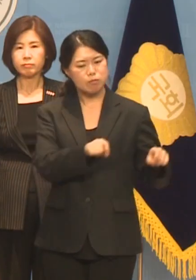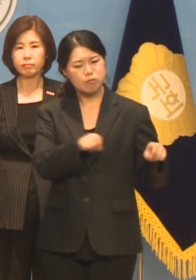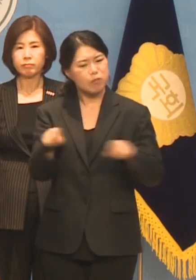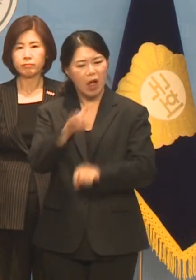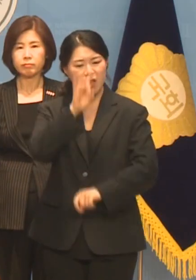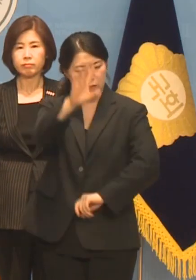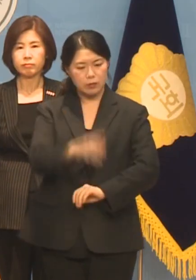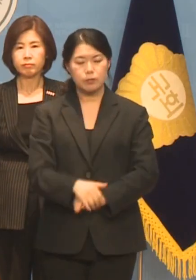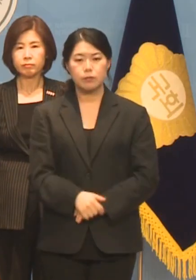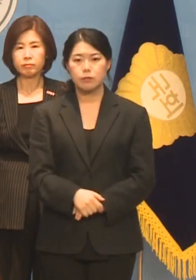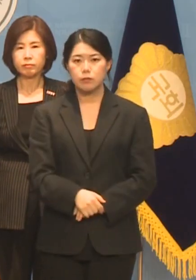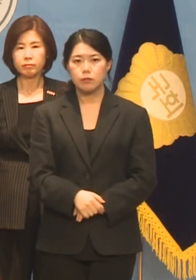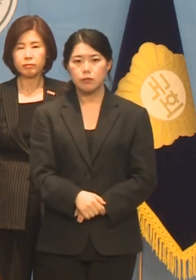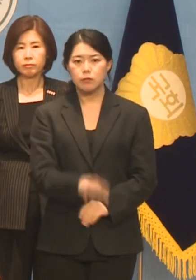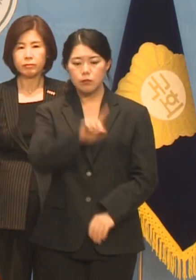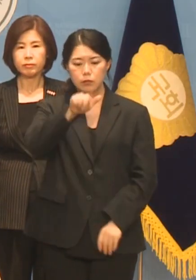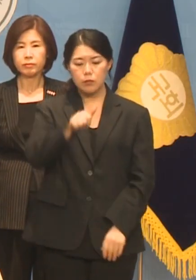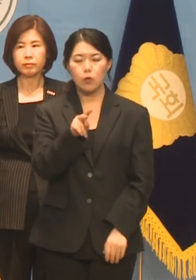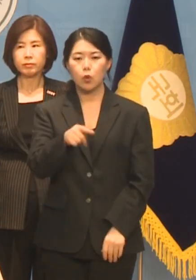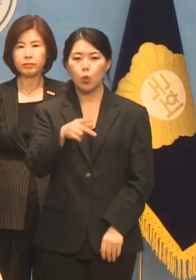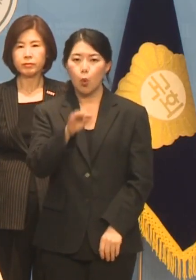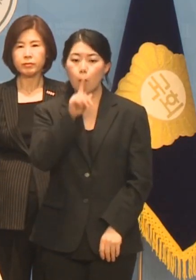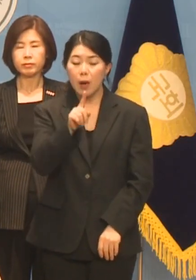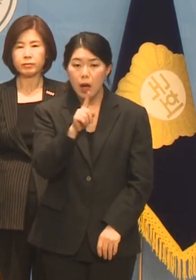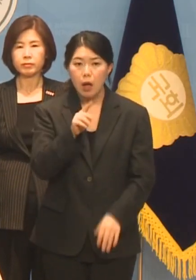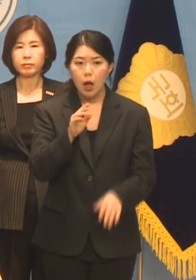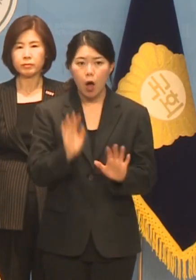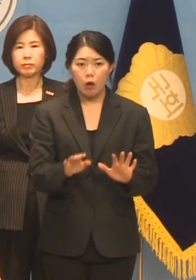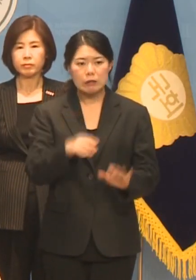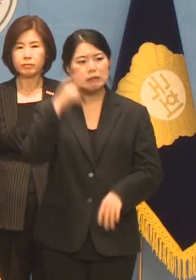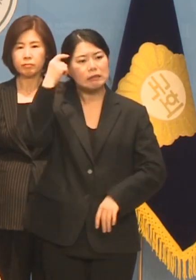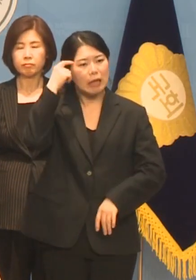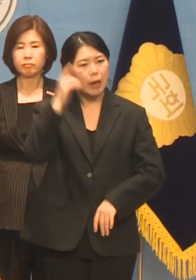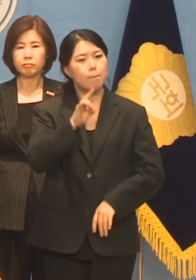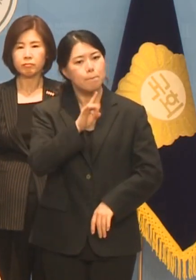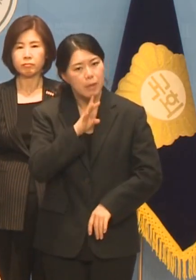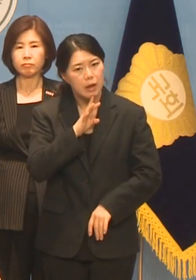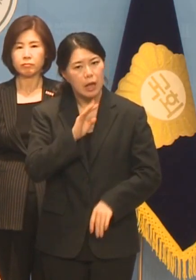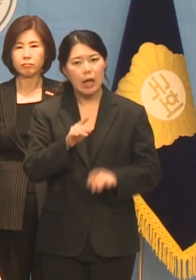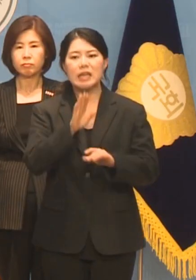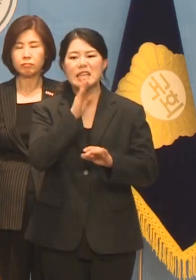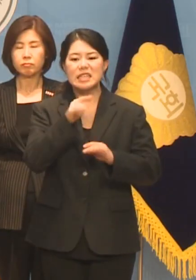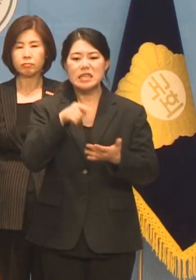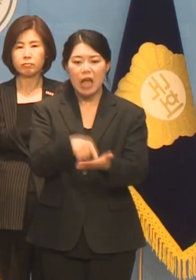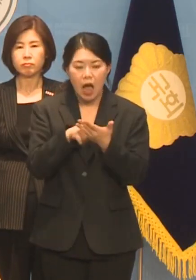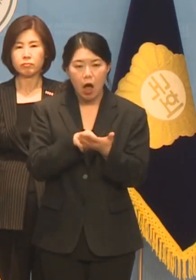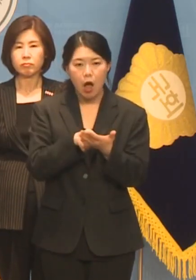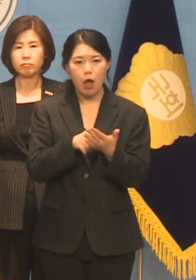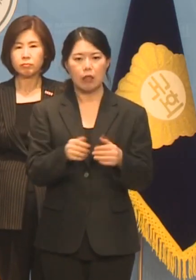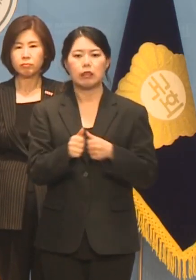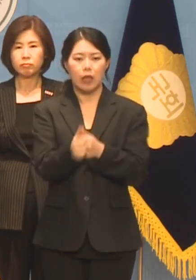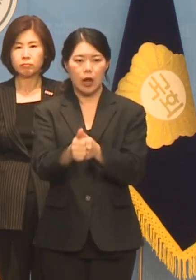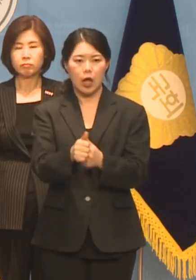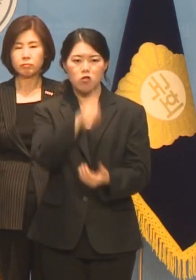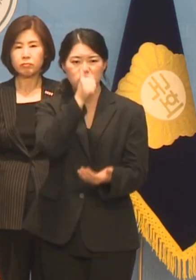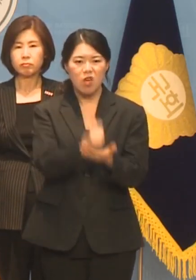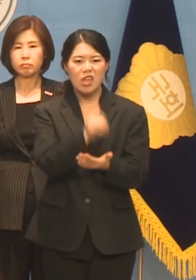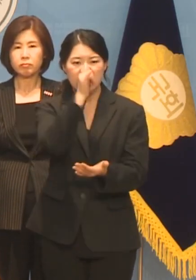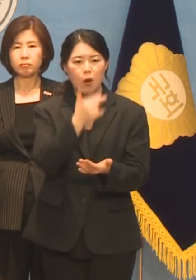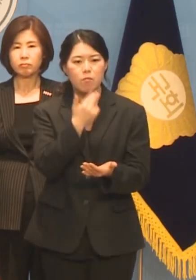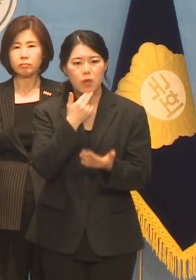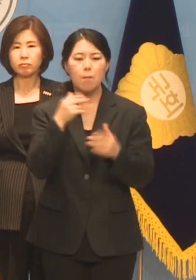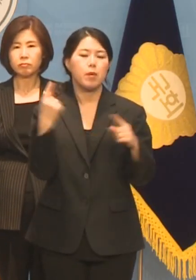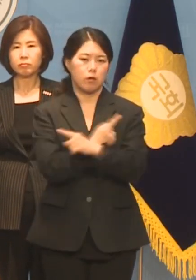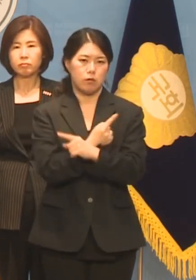이유가 없습니다. 백현동 발언이 의견 표명인지 사실 적시인지에 따라 유무죄는 즉시 바뀔